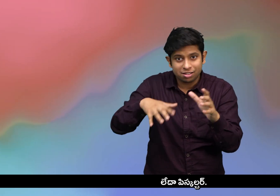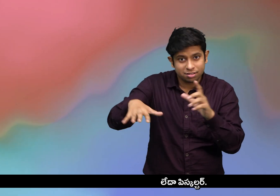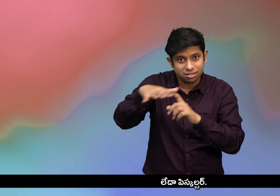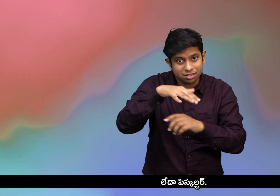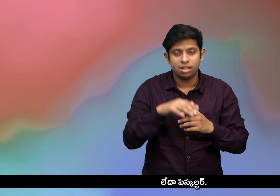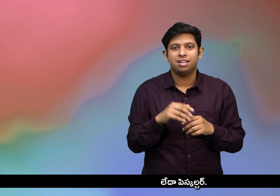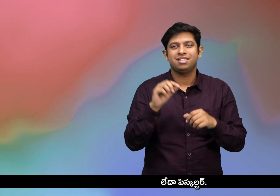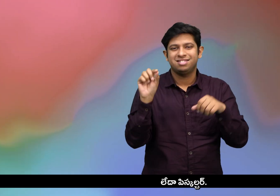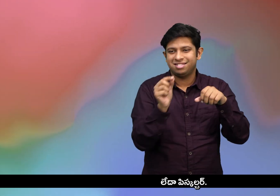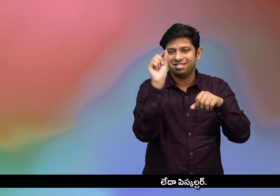లేదా పిసికల్చర్.